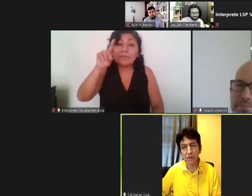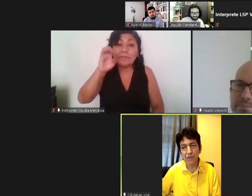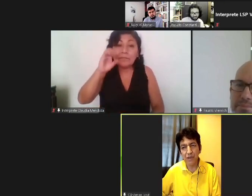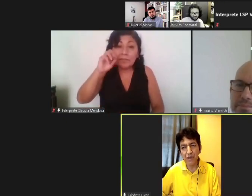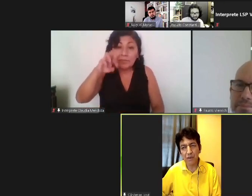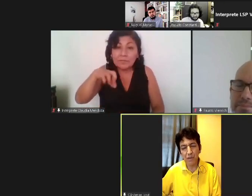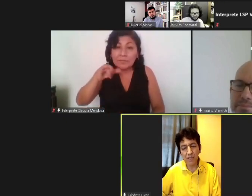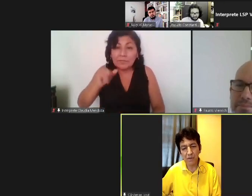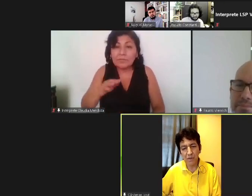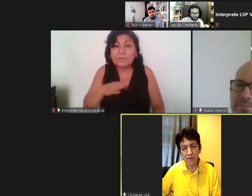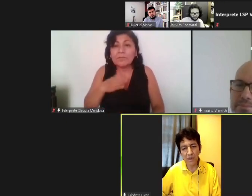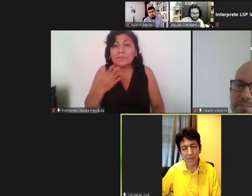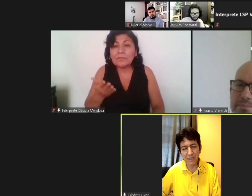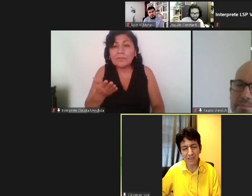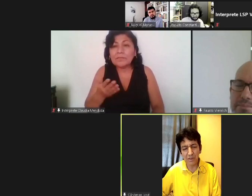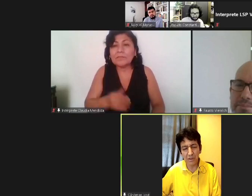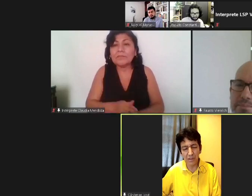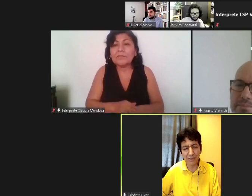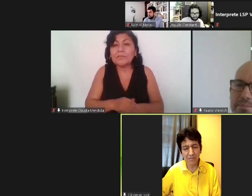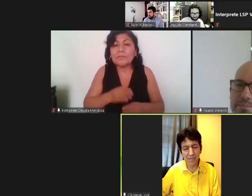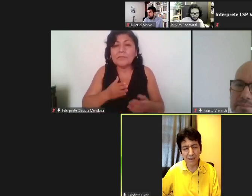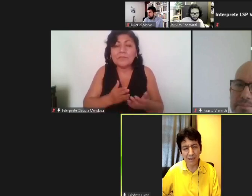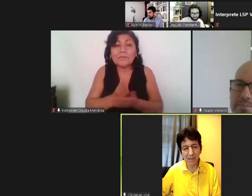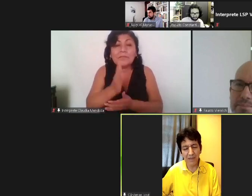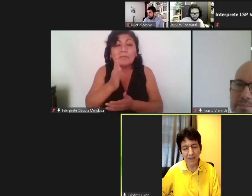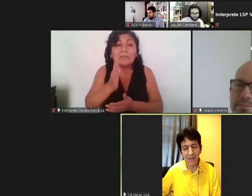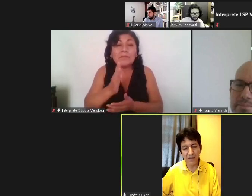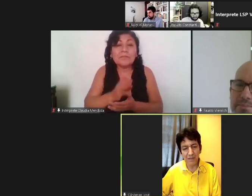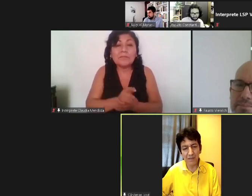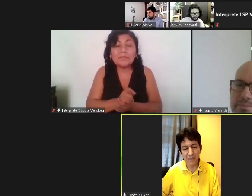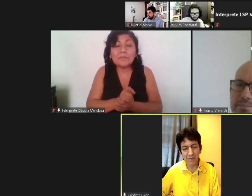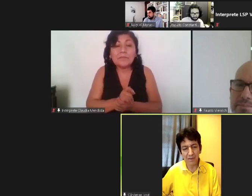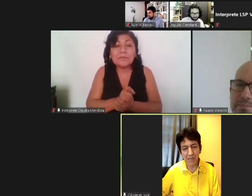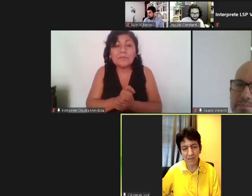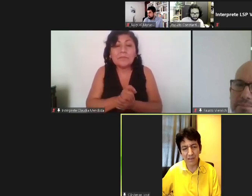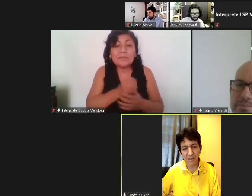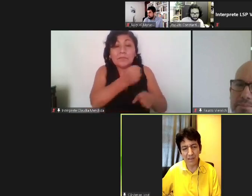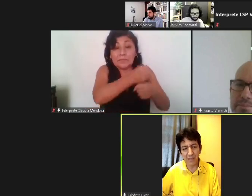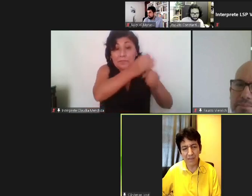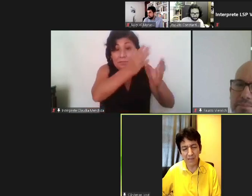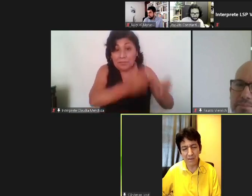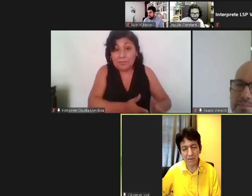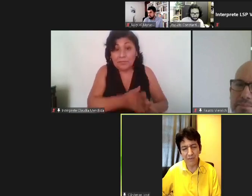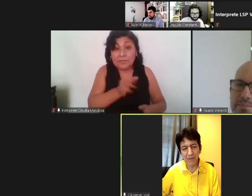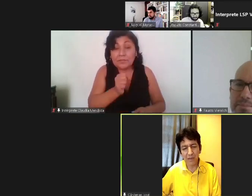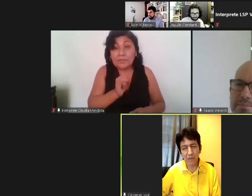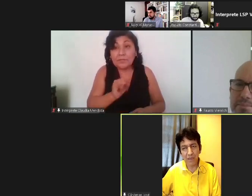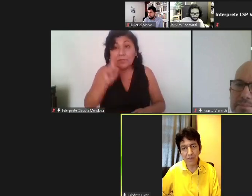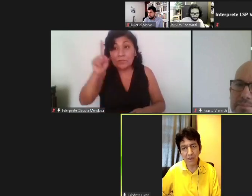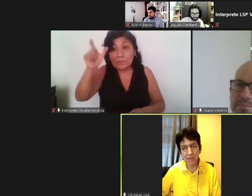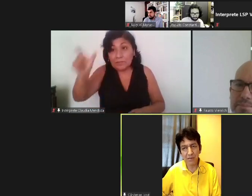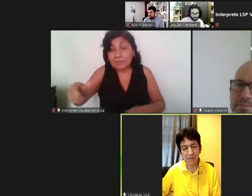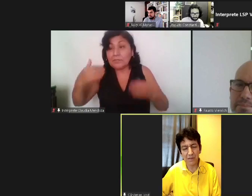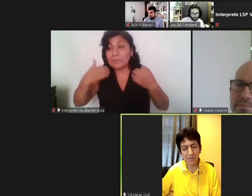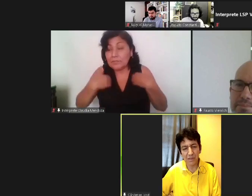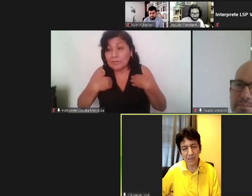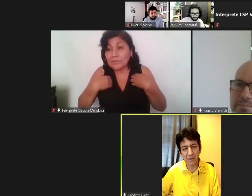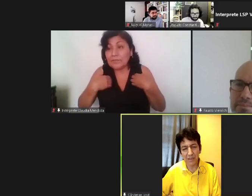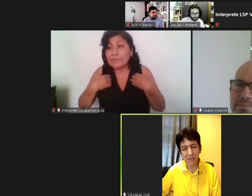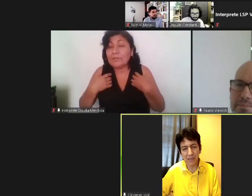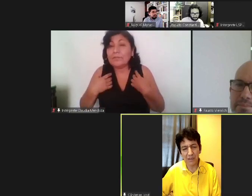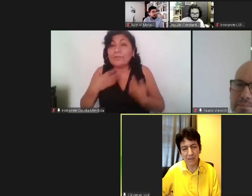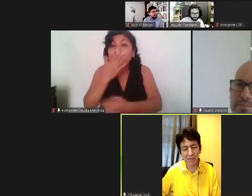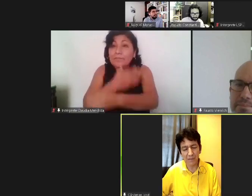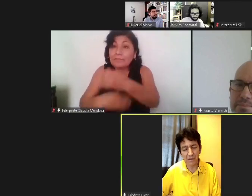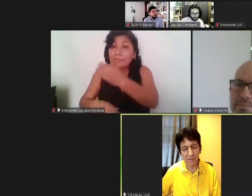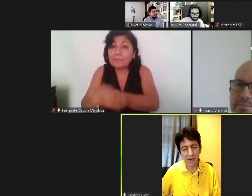autor, ¿cuáles son las excepciones, más allá de si una persona tiene discapacidad o no? ¿Cuáles son las excepciones que puede